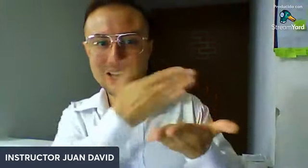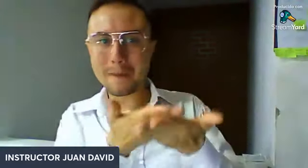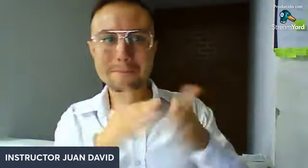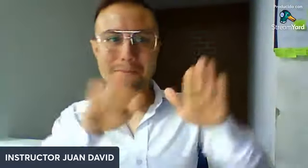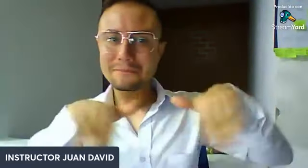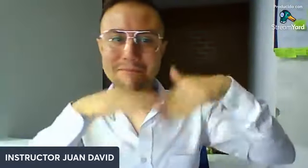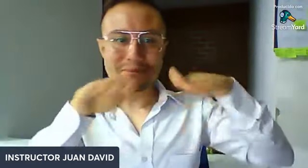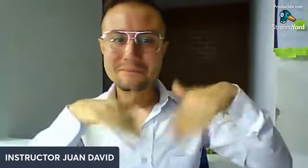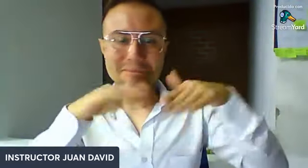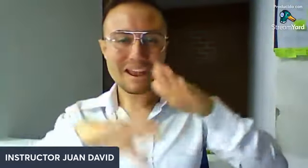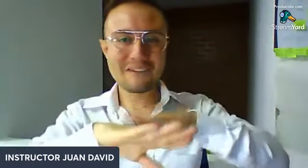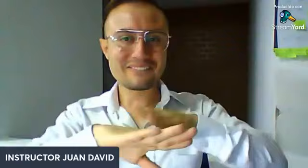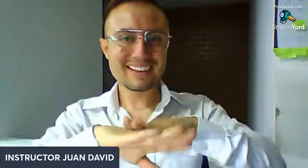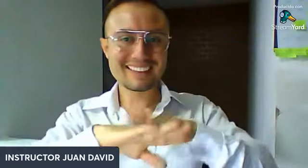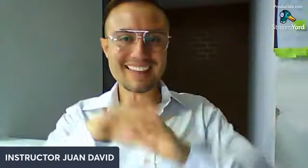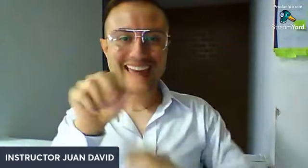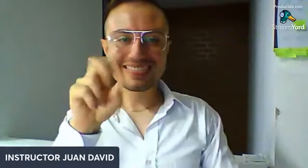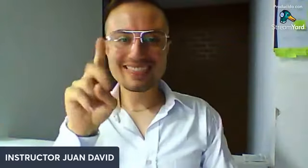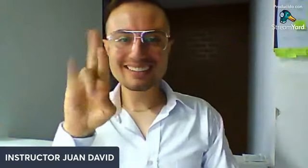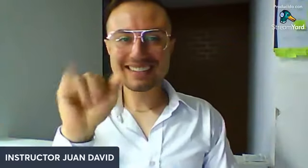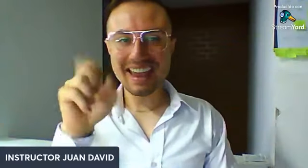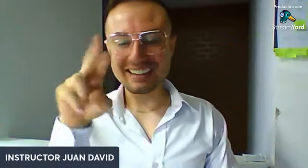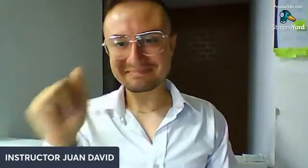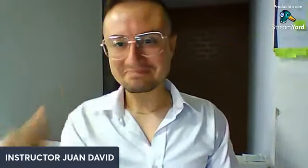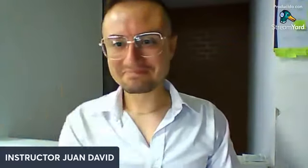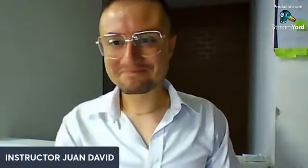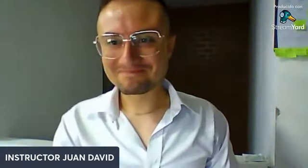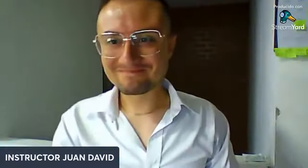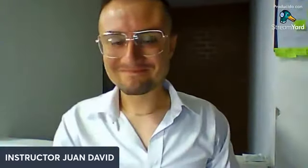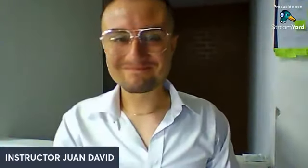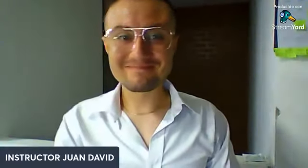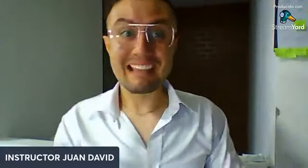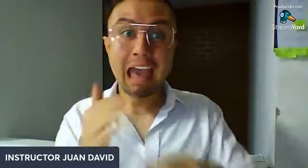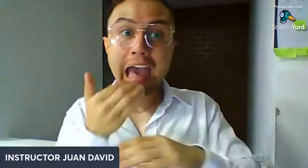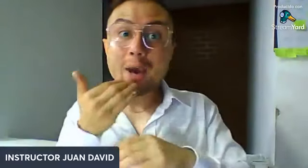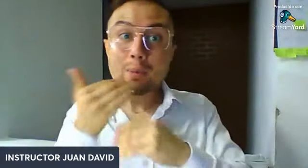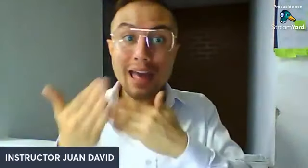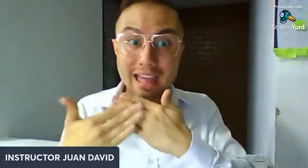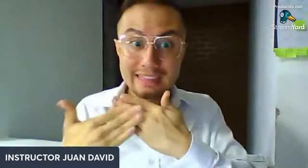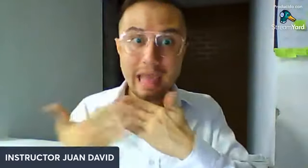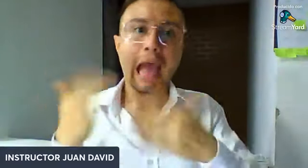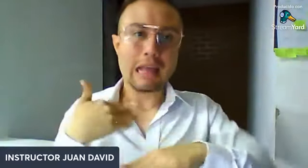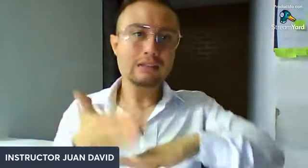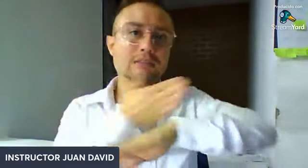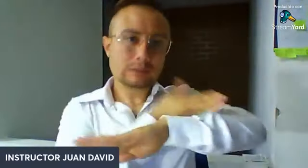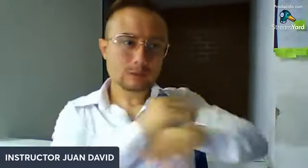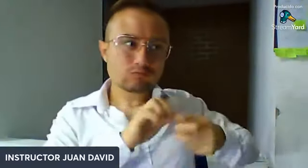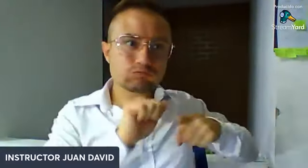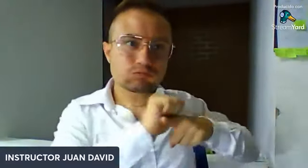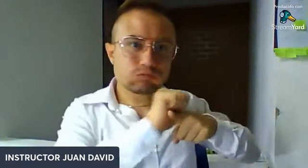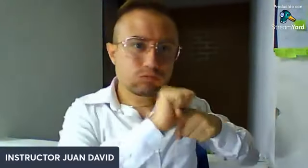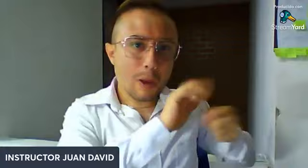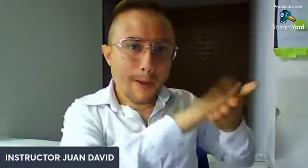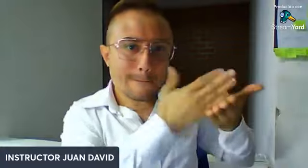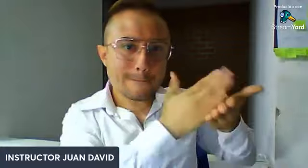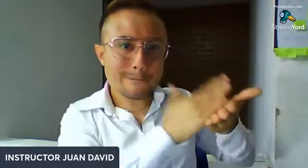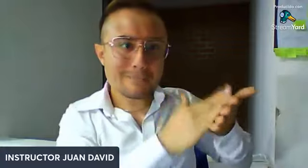Pero lastimosamente la de los peces en el río no la tengo preparada aquí, no tengo el video, Adriana. Sí. Como tú